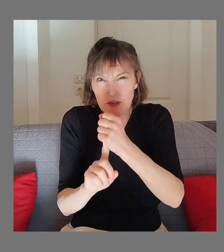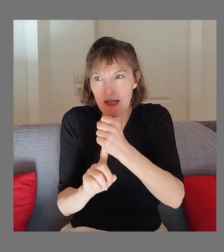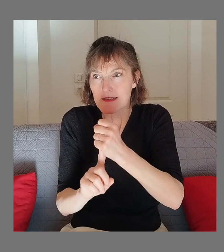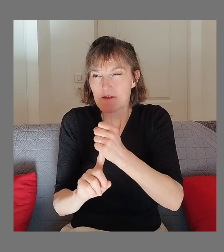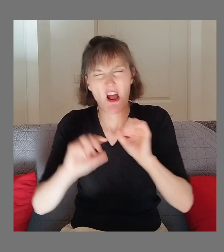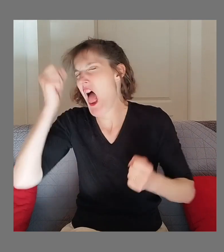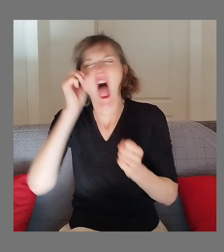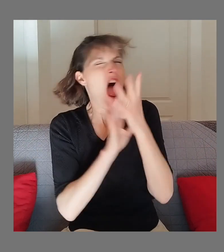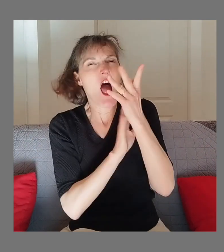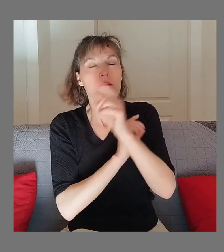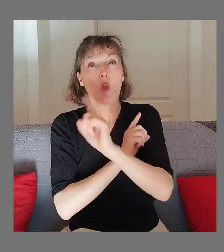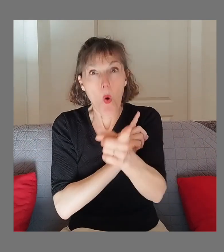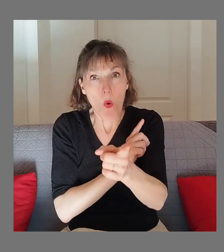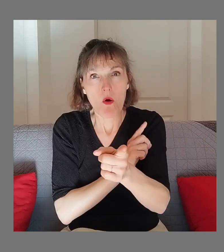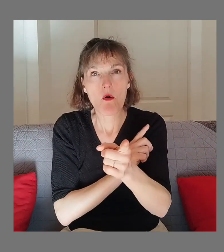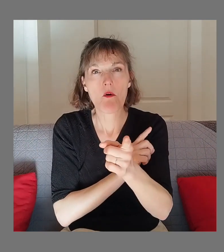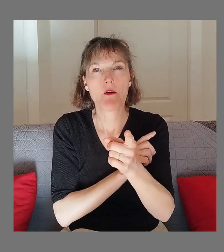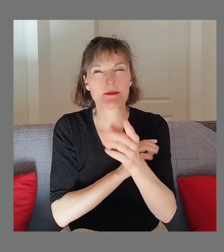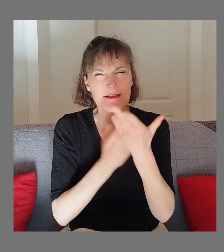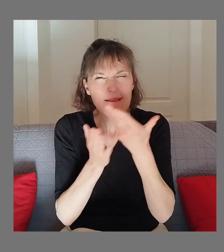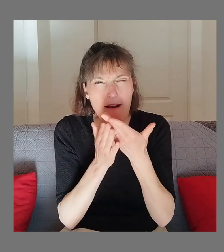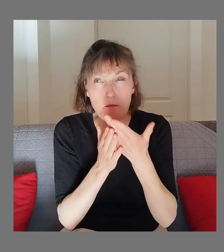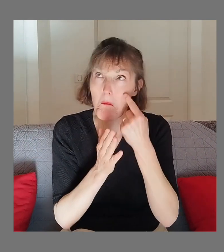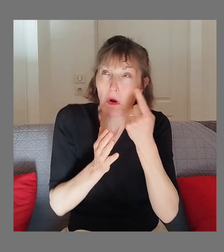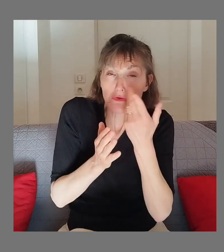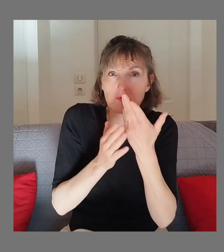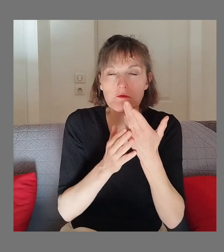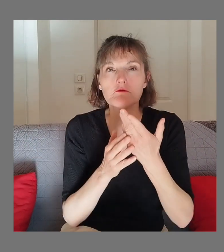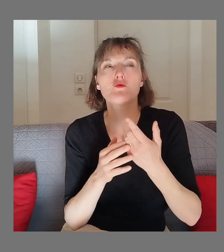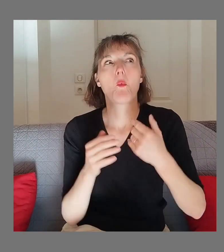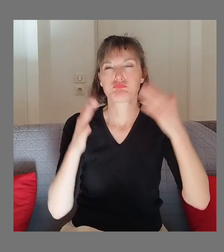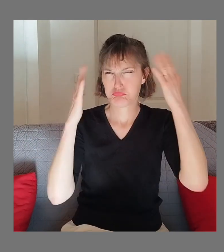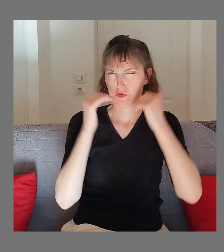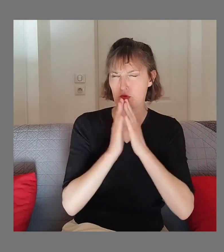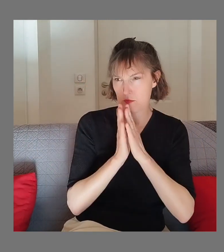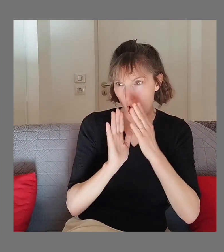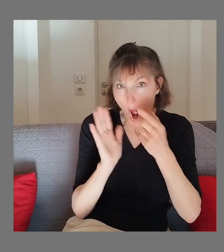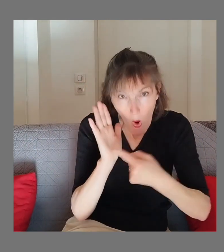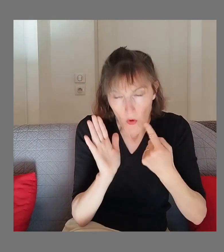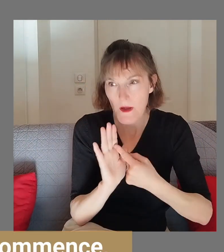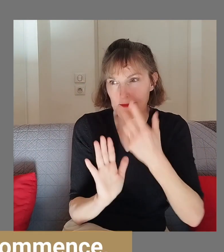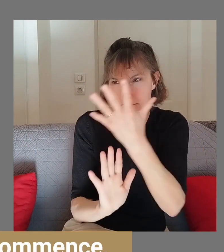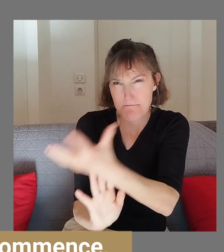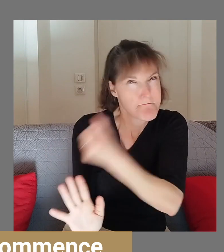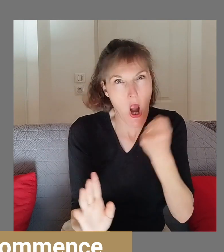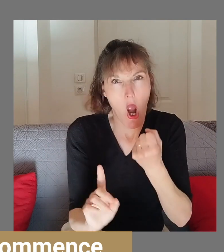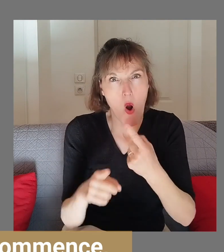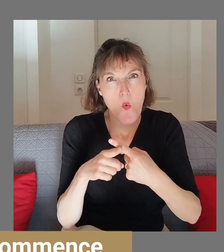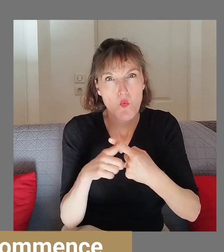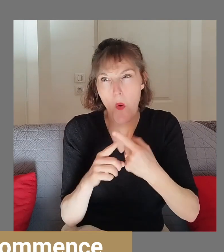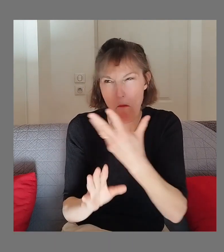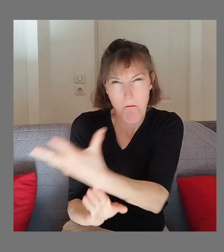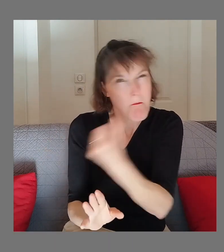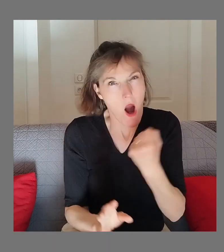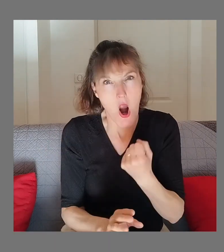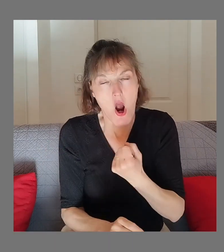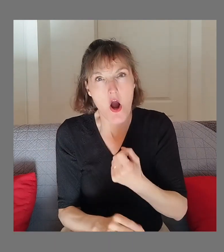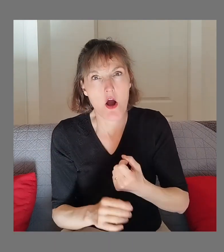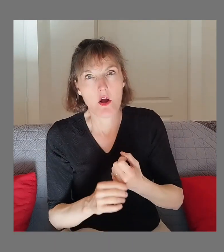Donc c'était important, l'objectif, c'est que Marie arrête de se fâcher, de s'énerver. Donc elle recommence, elle lui prend le